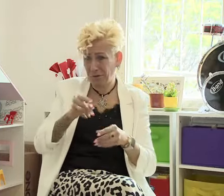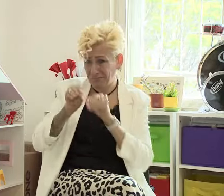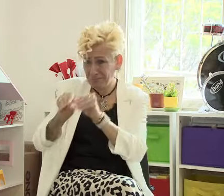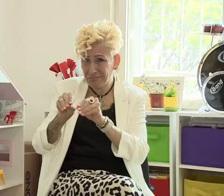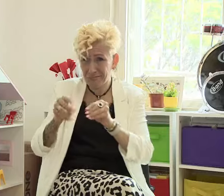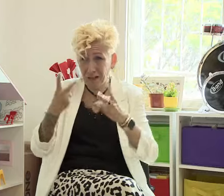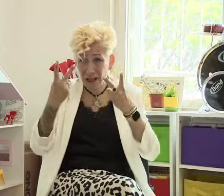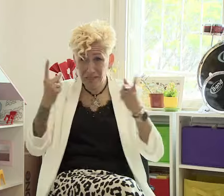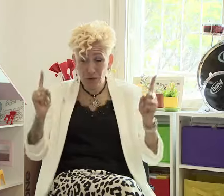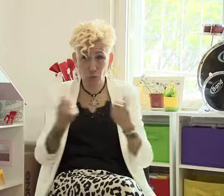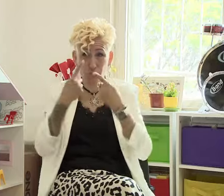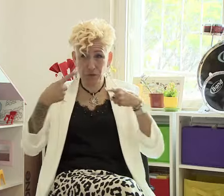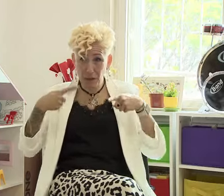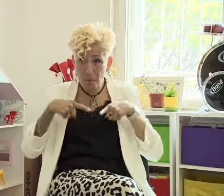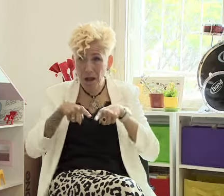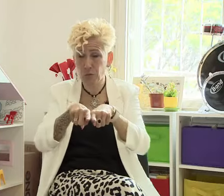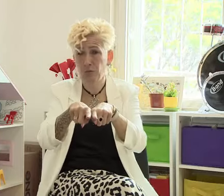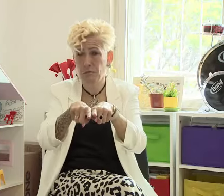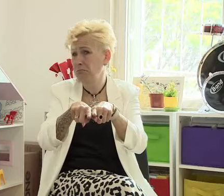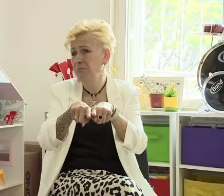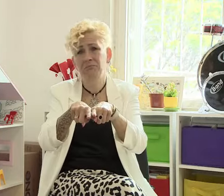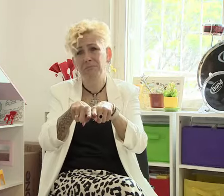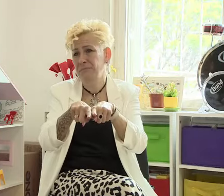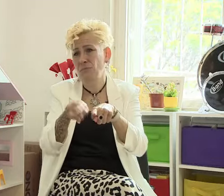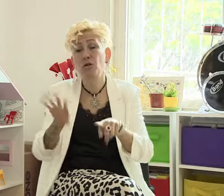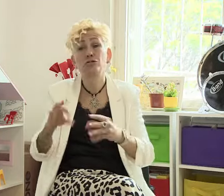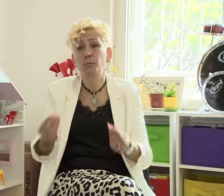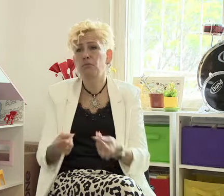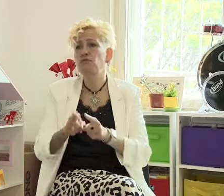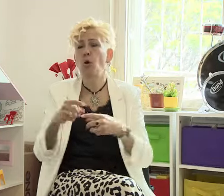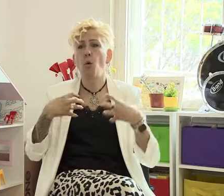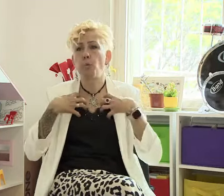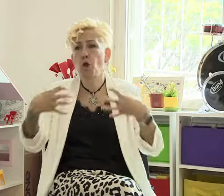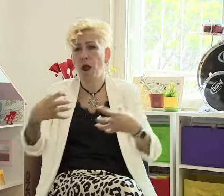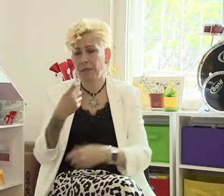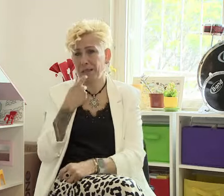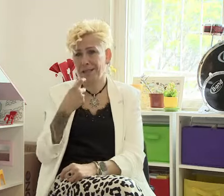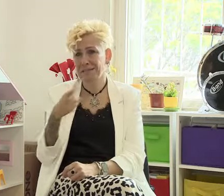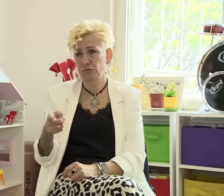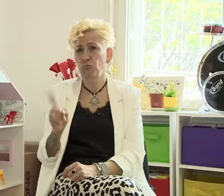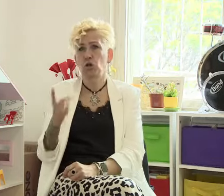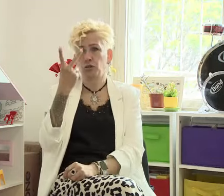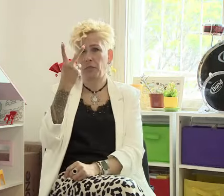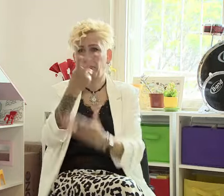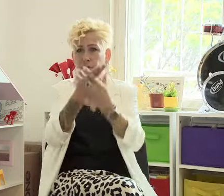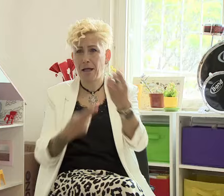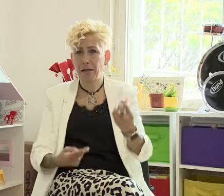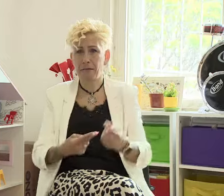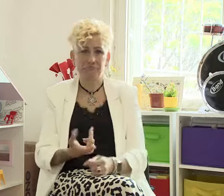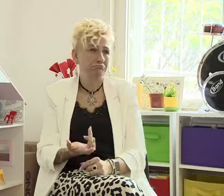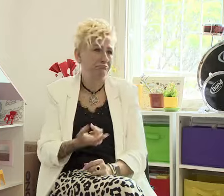Нищо не пречи двете да вървят паралелно. Жестовият език само ще ги обогати, дори ако върви успоредно с говорната